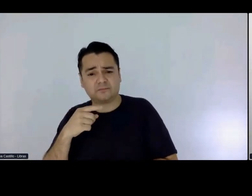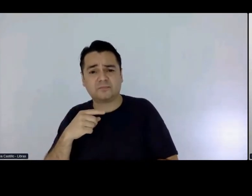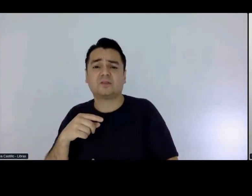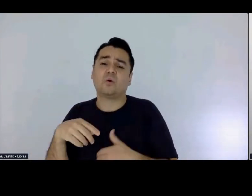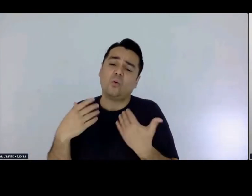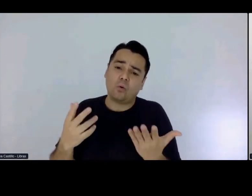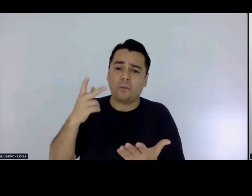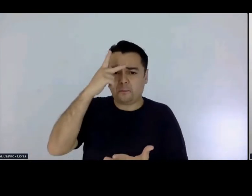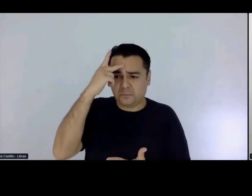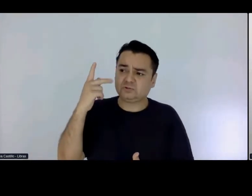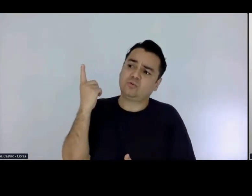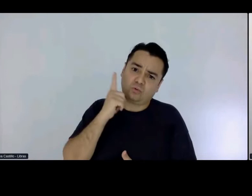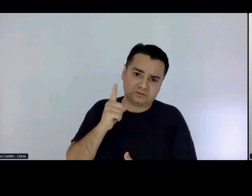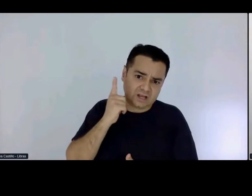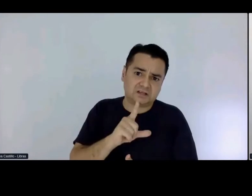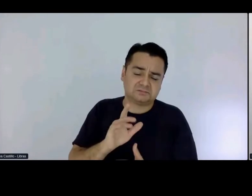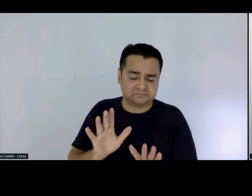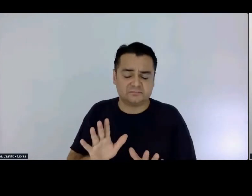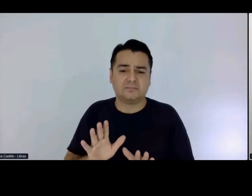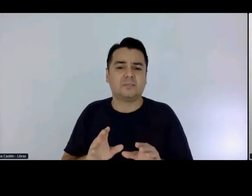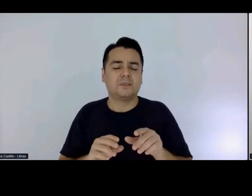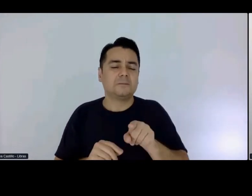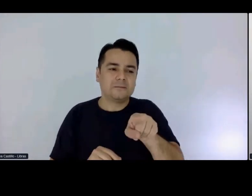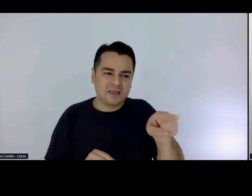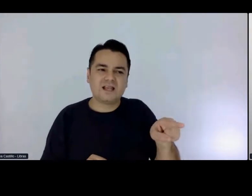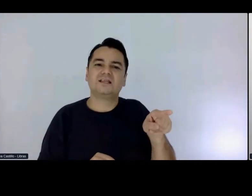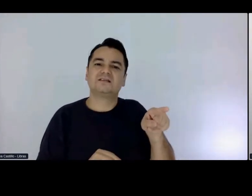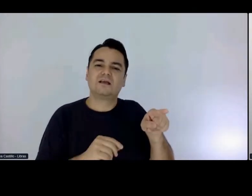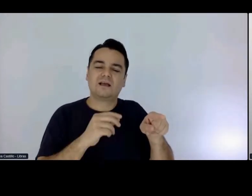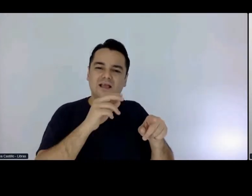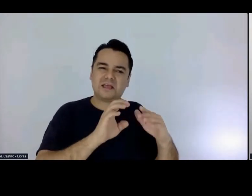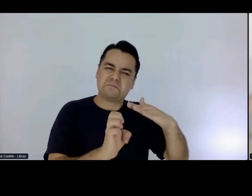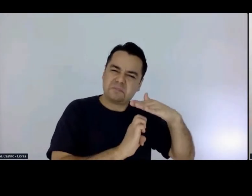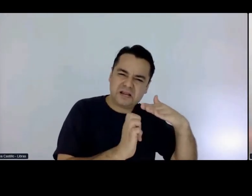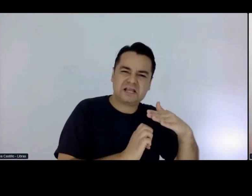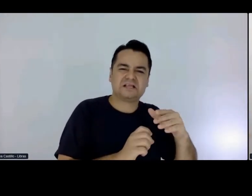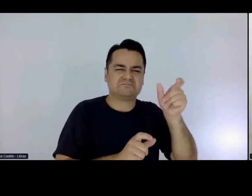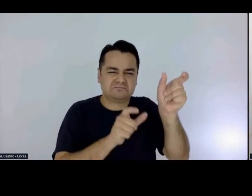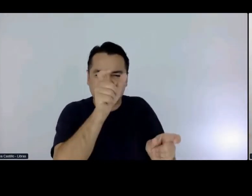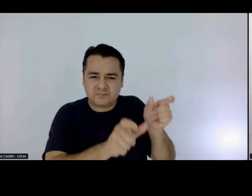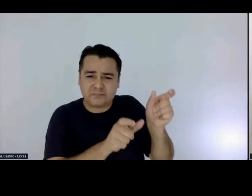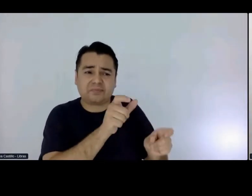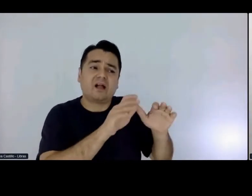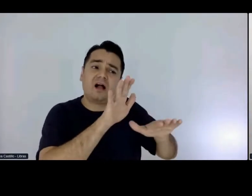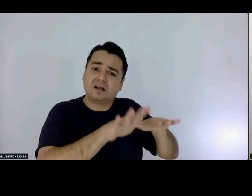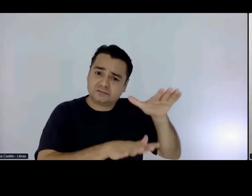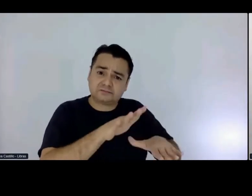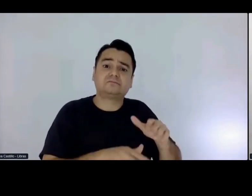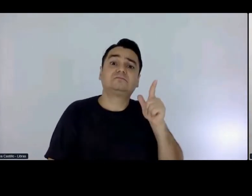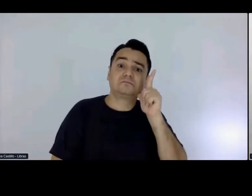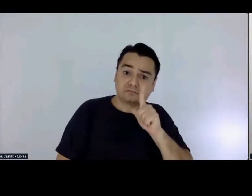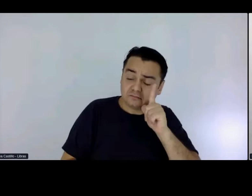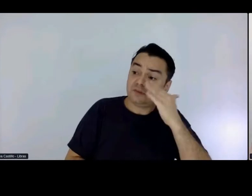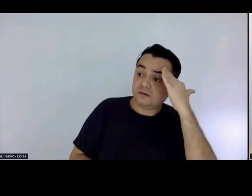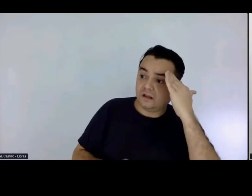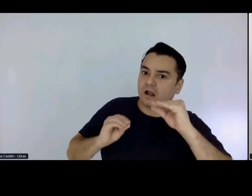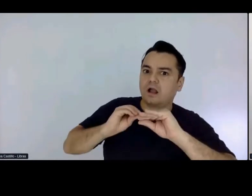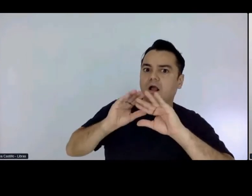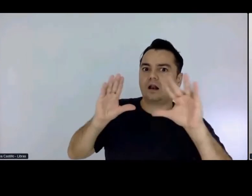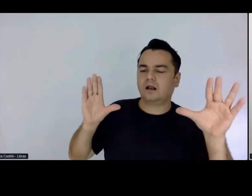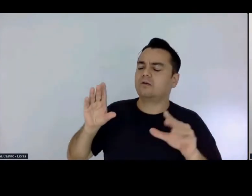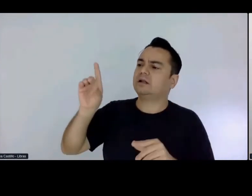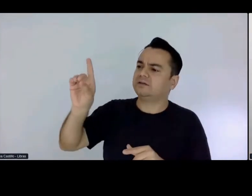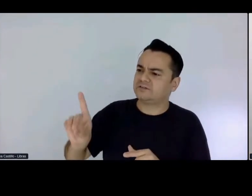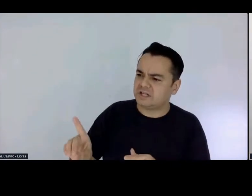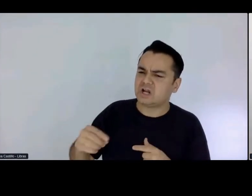de adquirir todo esse conhecimento, teriam condições de realmente compreender e incluir,